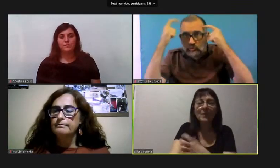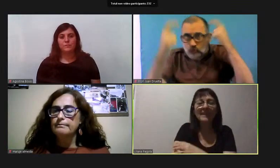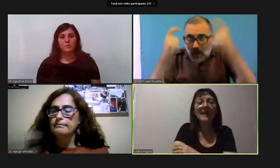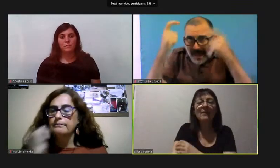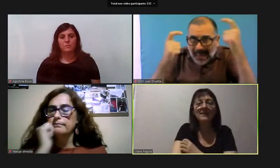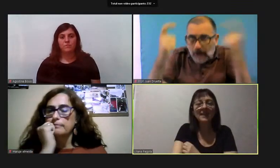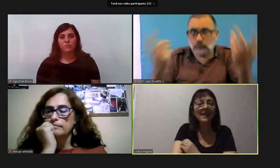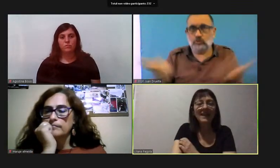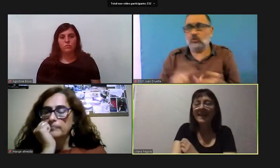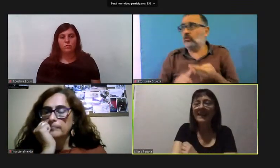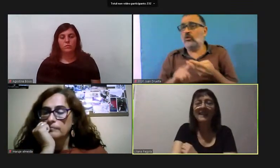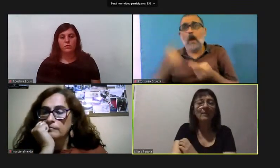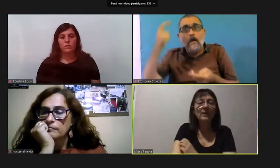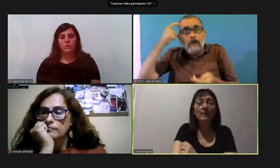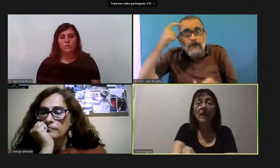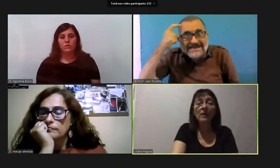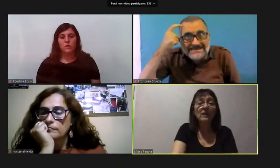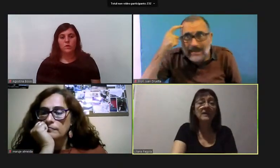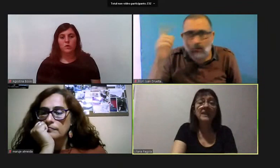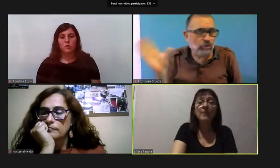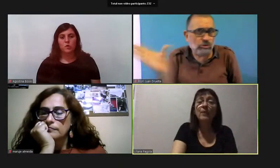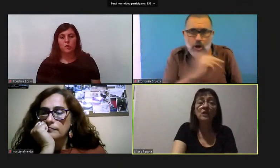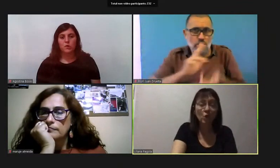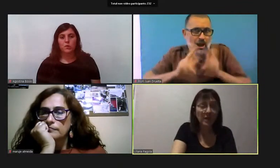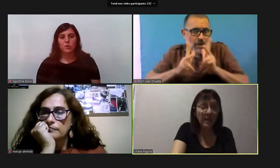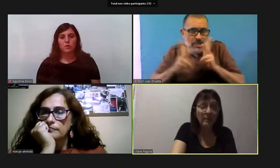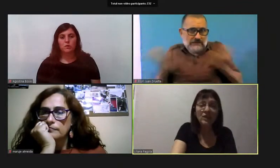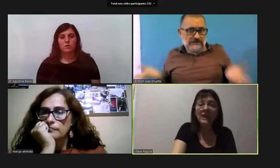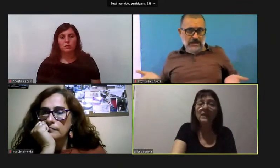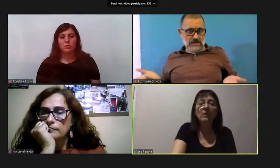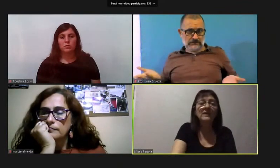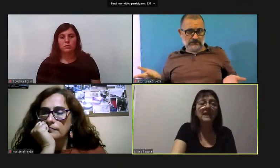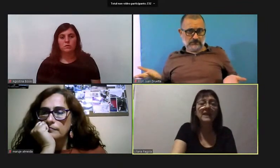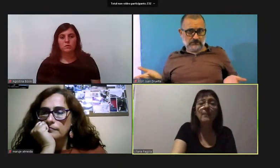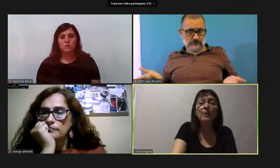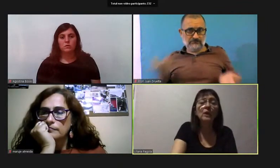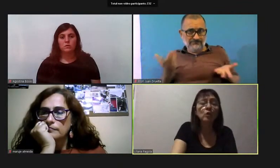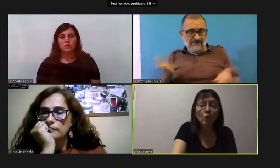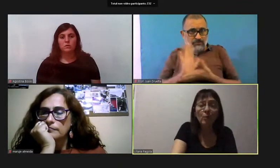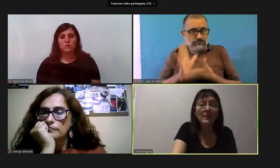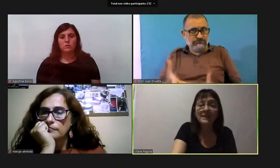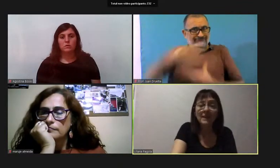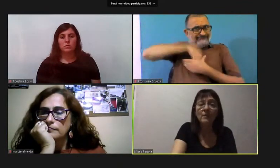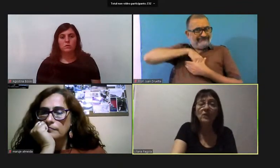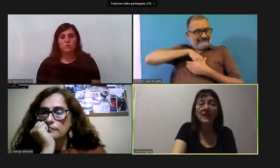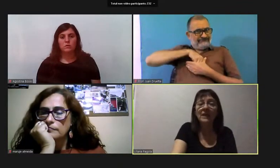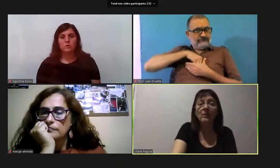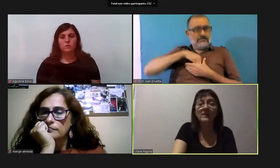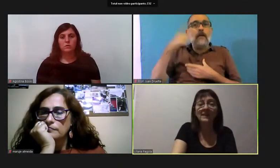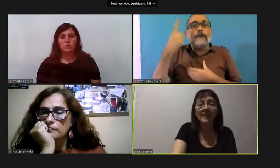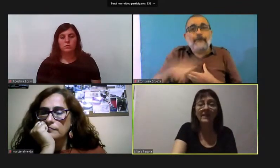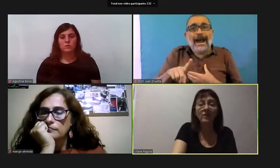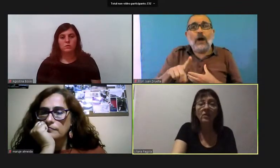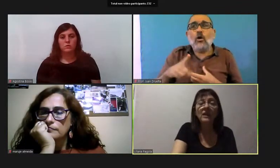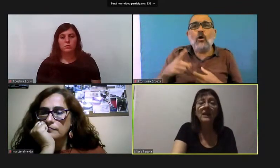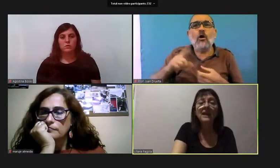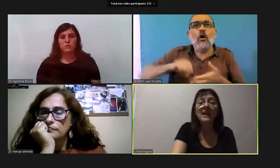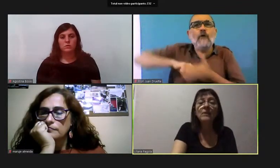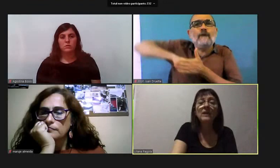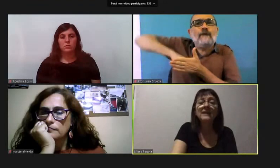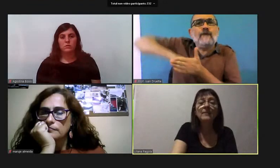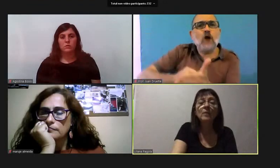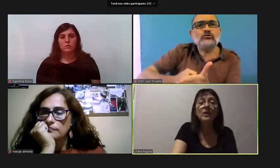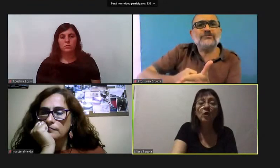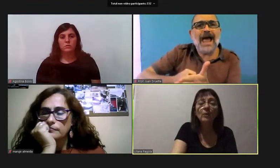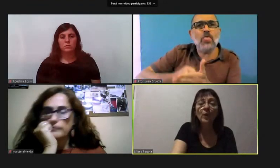cerebralmente o en nuestra cabeza, digamos, tenemos la lengua de señas porque soñamos en lengua de señas, porque todo lo pensamos en lengua de señas, ¿no? Es la